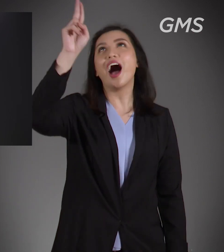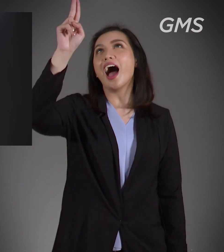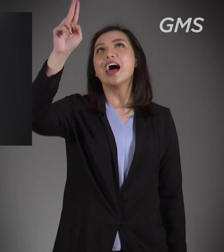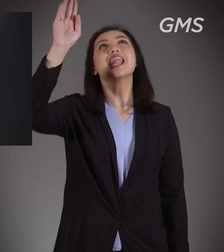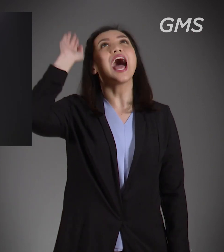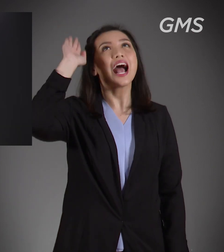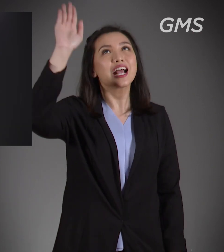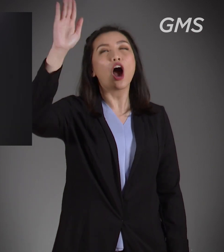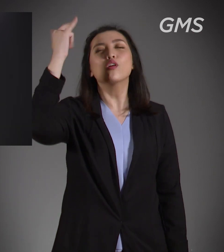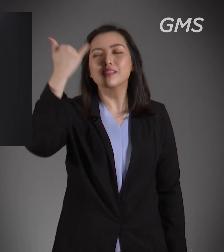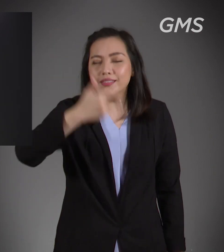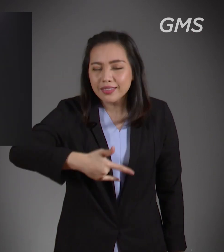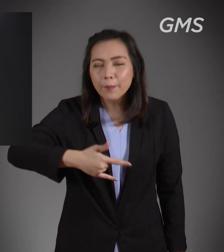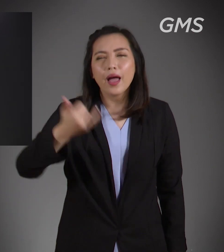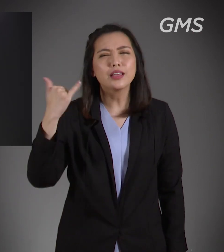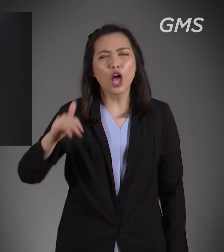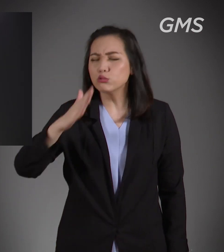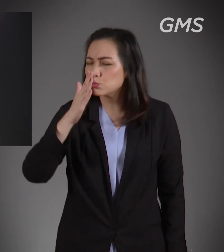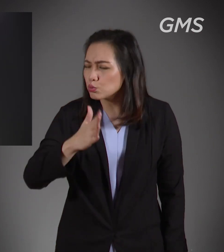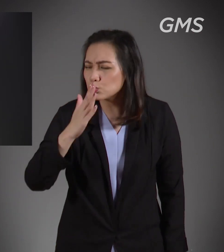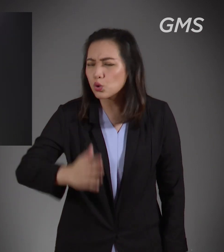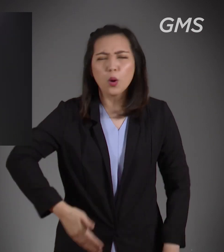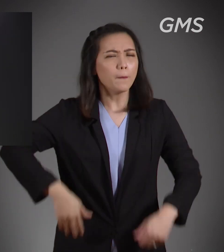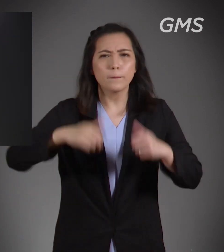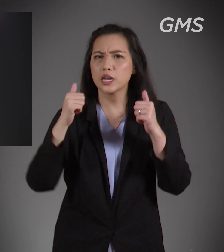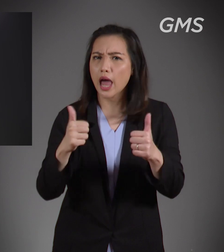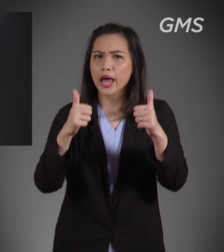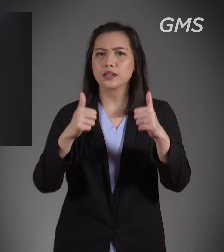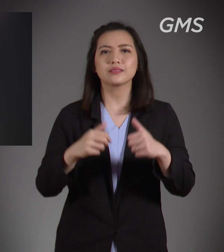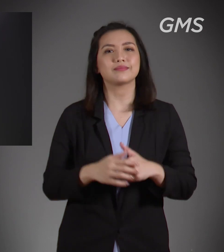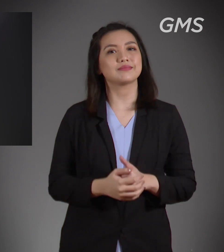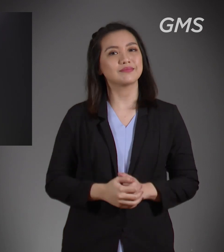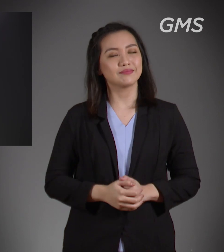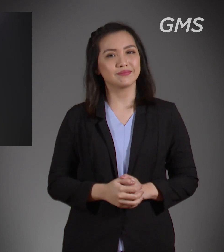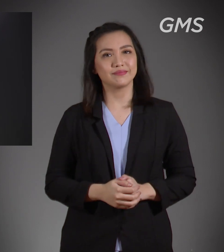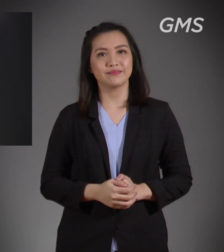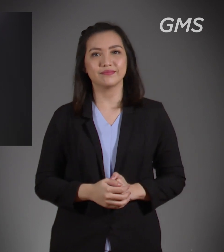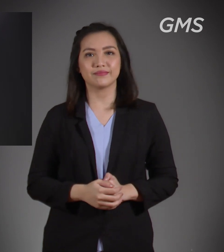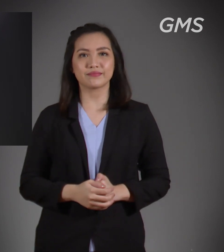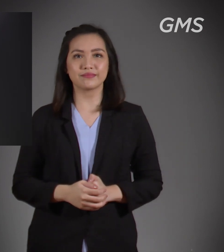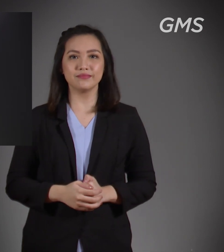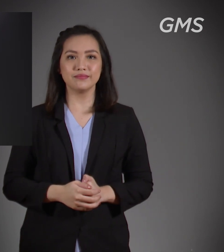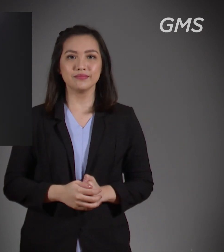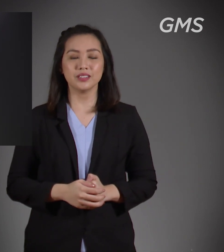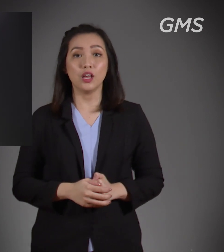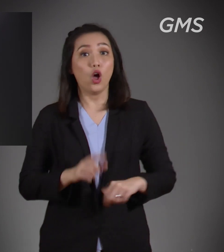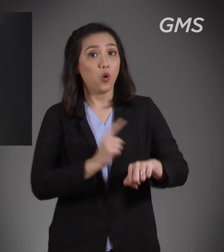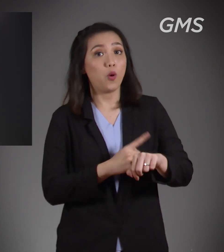hidupku engkau selalu benar. Sebab orang yang bisa mengakui bahwa Tuhan itu benar ketika Tuhan mendisiplin